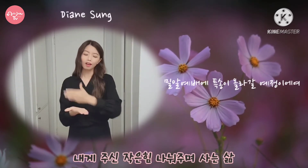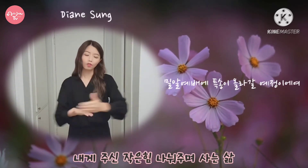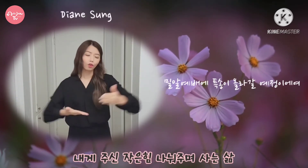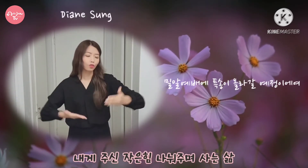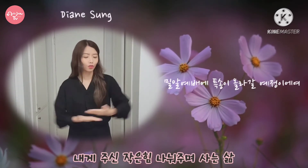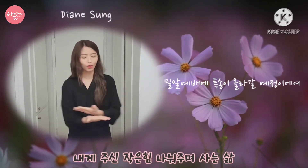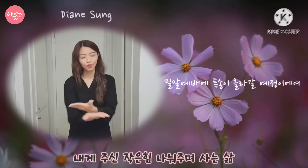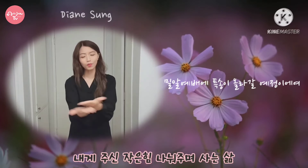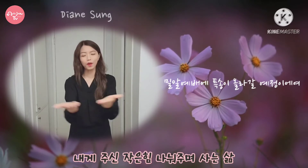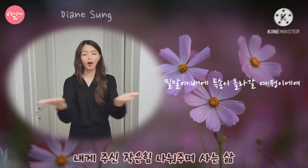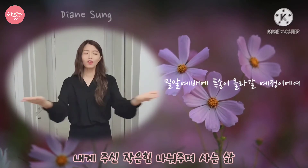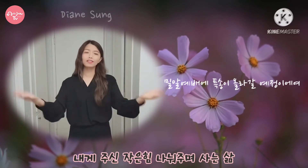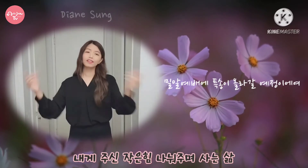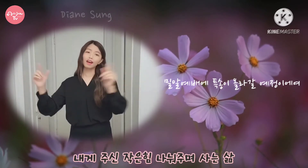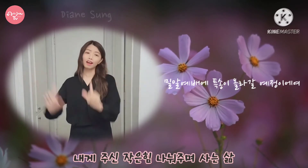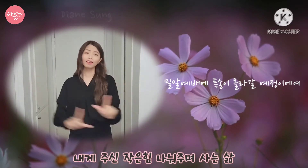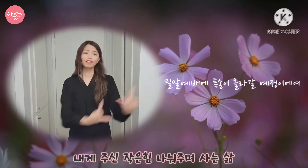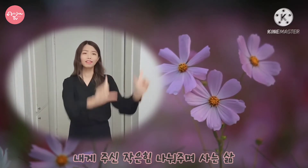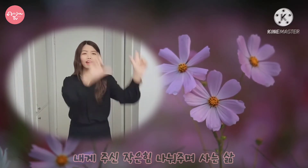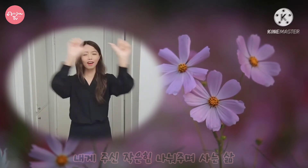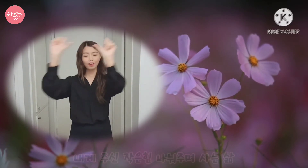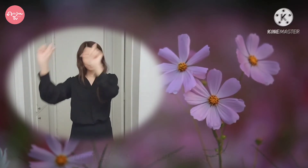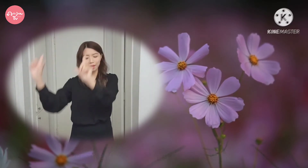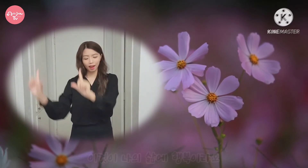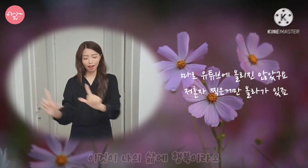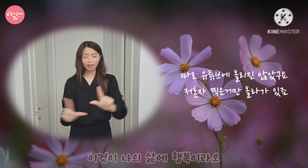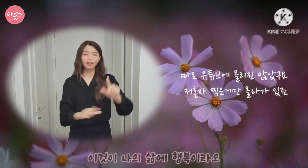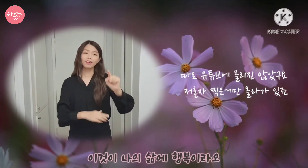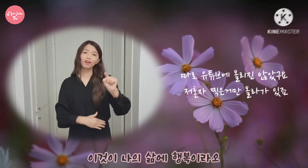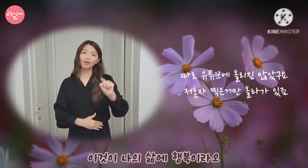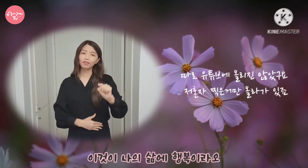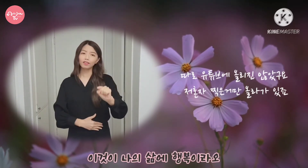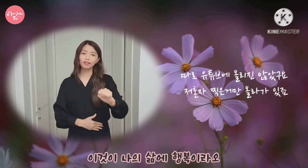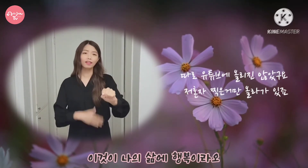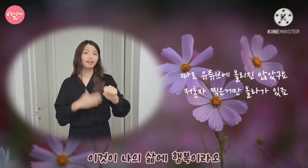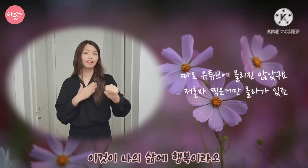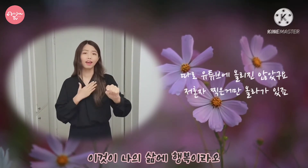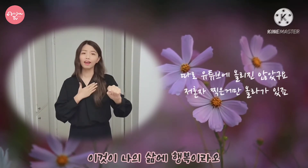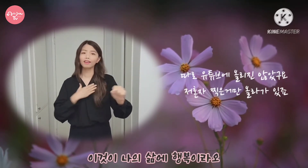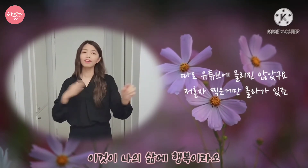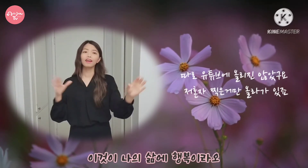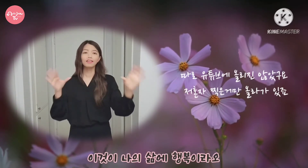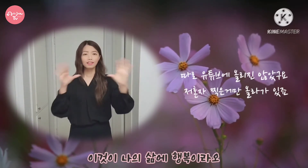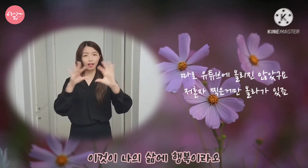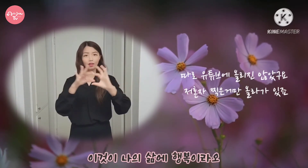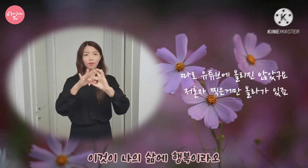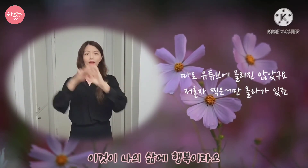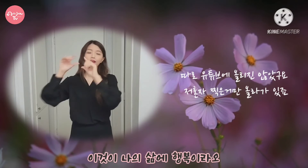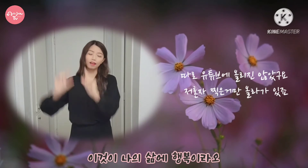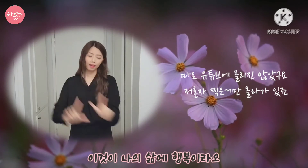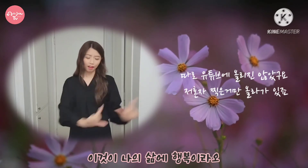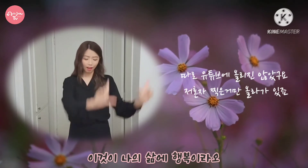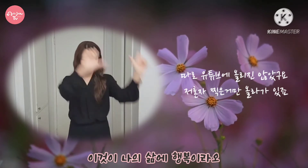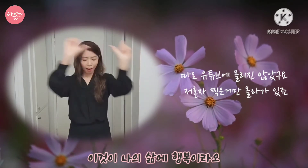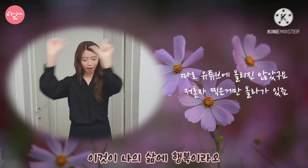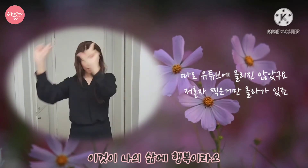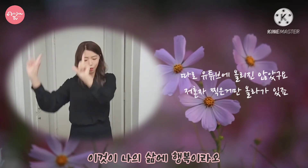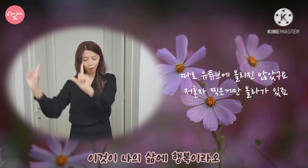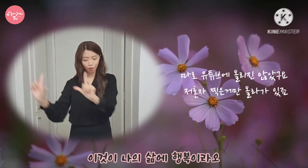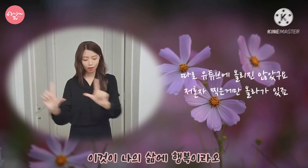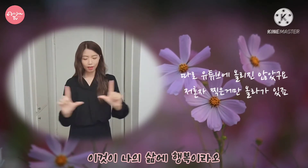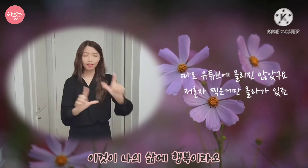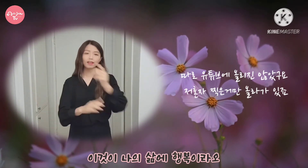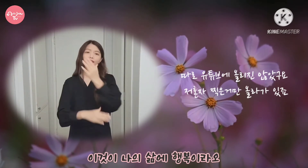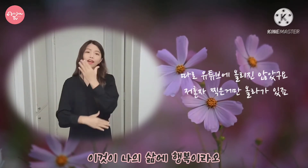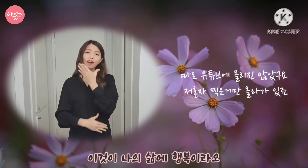올라갈 예정입니다. 이 영상은 따로 유튜브에 올리진 않았고요. 저 혼자 찍은